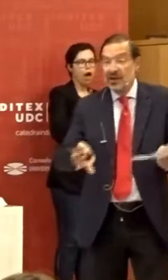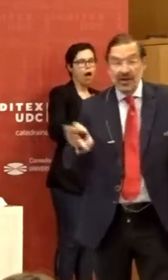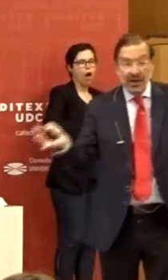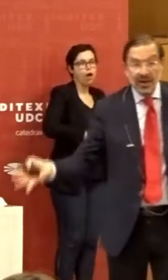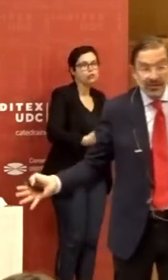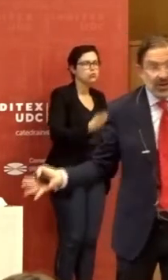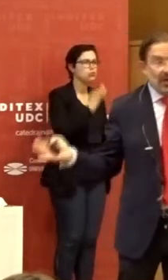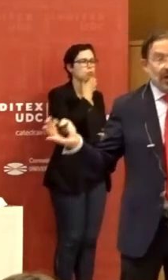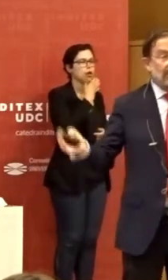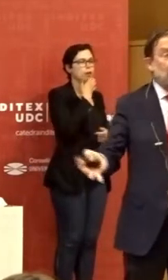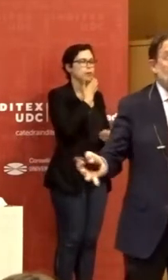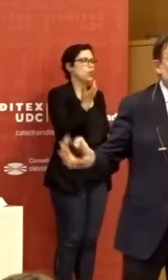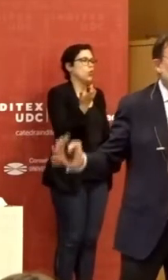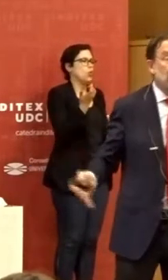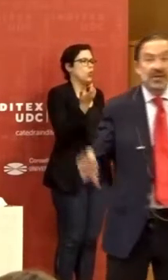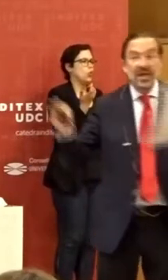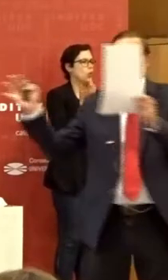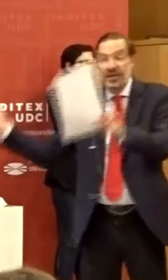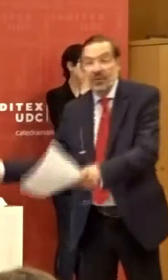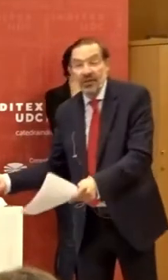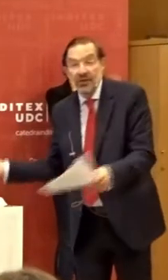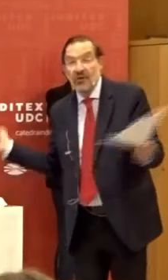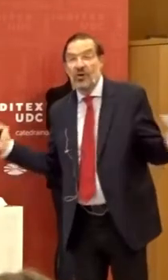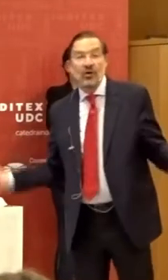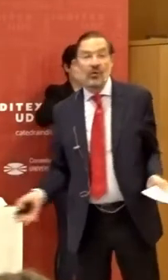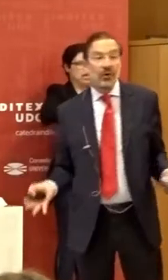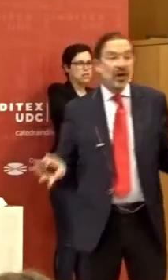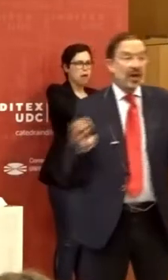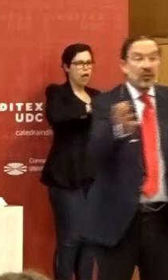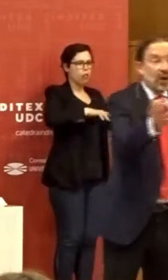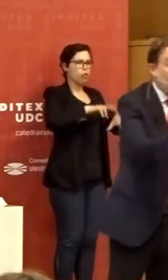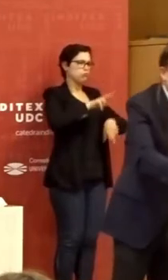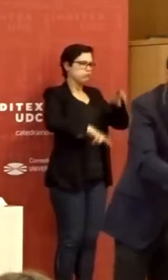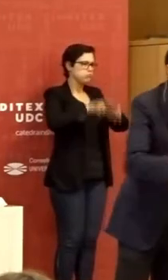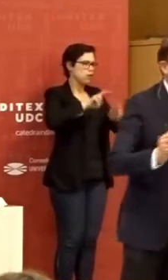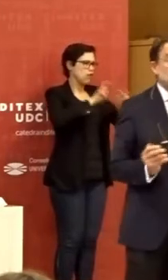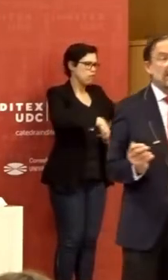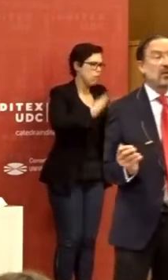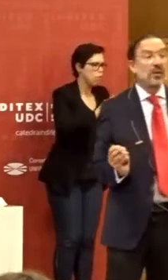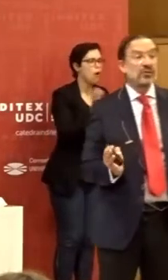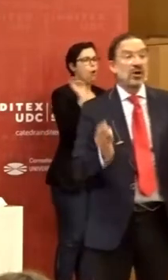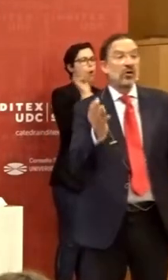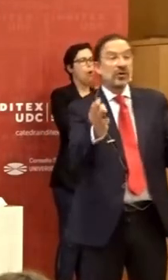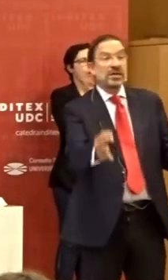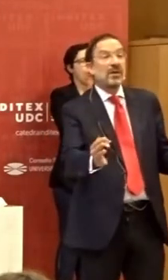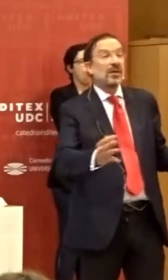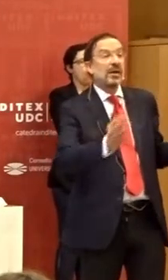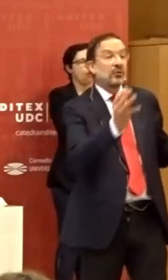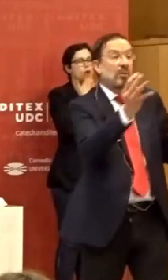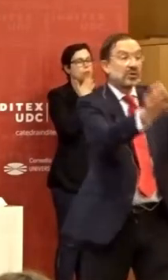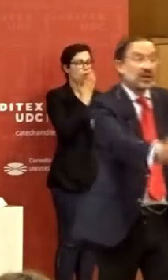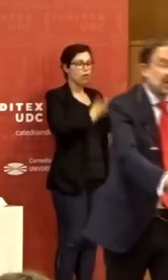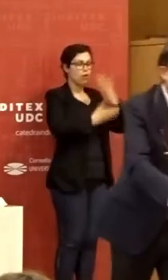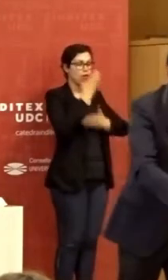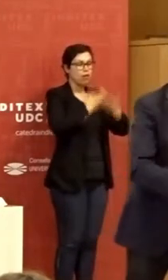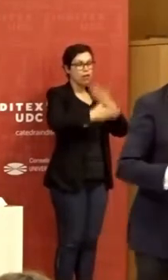desde que tiene que realizar una adaptación física del espacio o poner un apoyo, si se trata de una persona con discapacidad